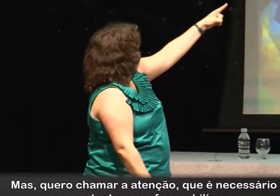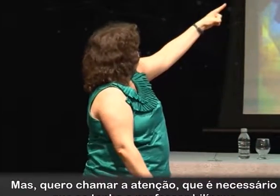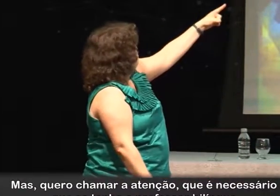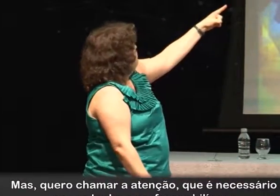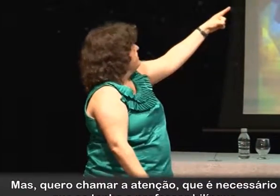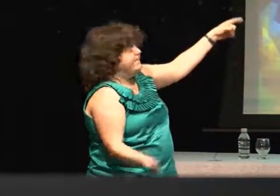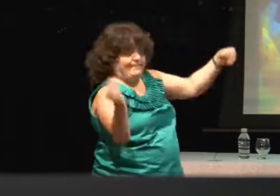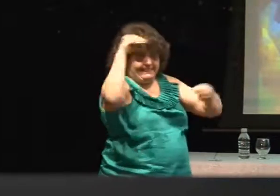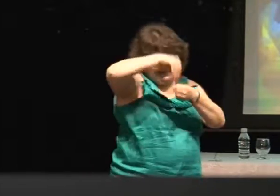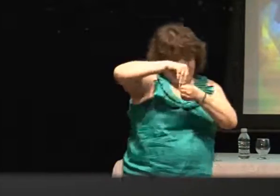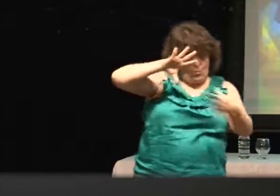bilíngue